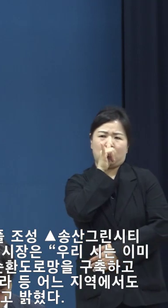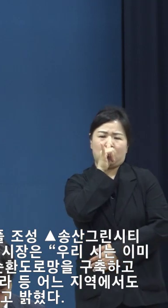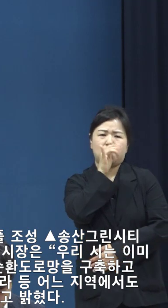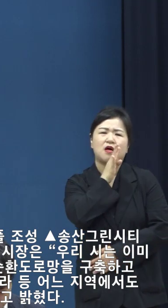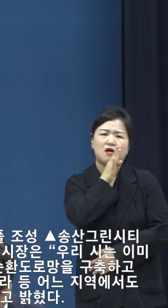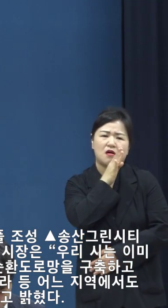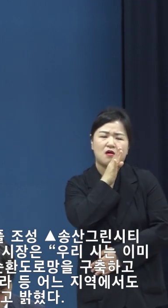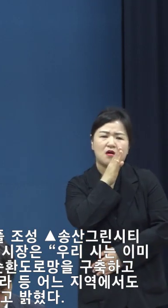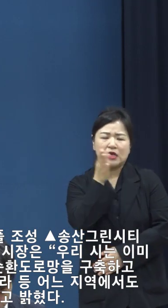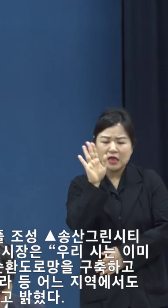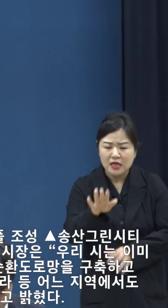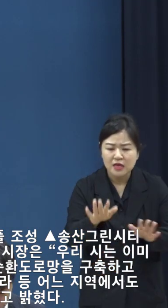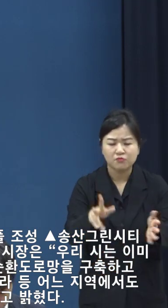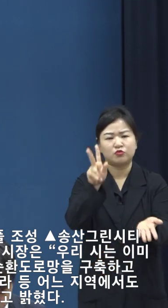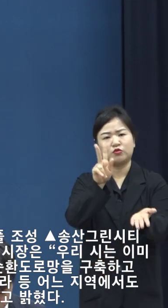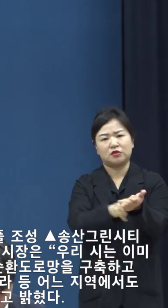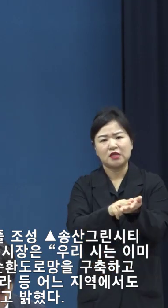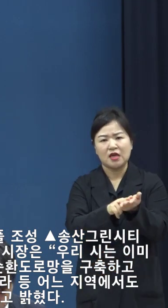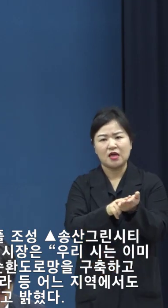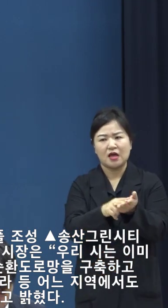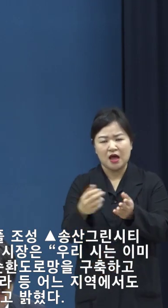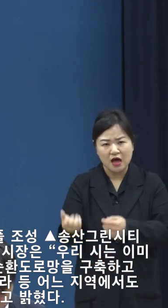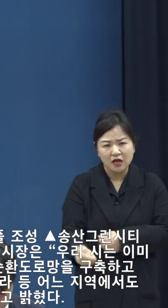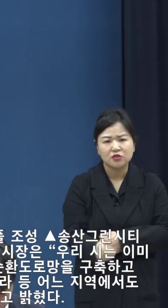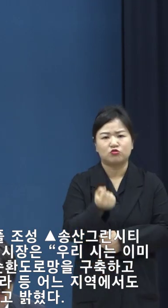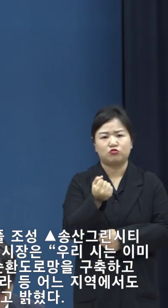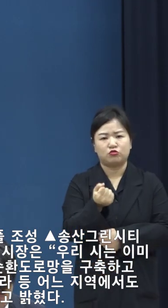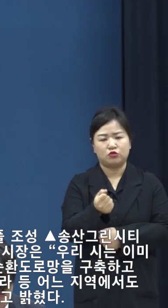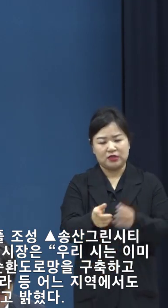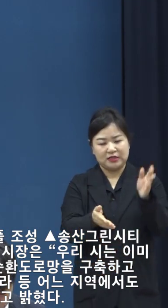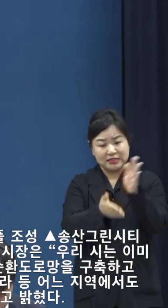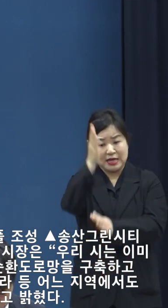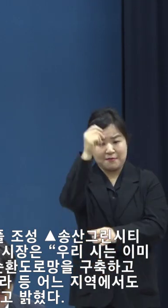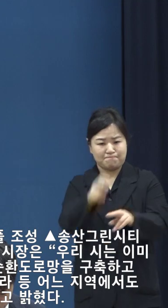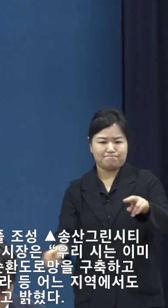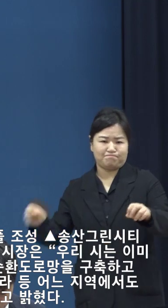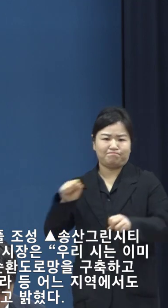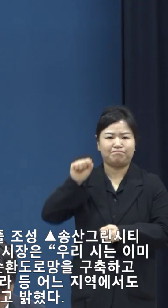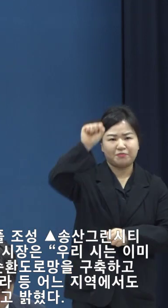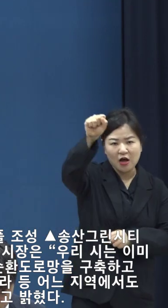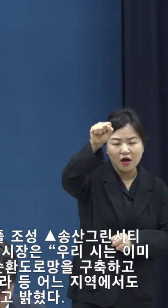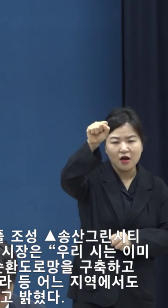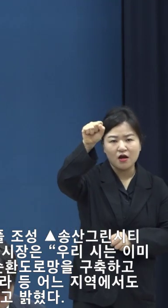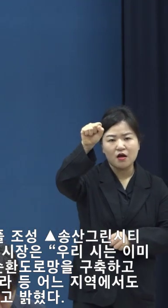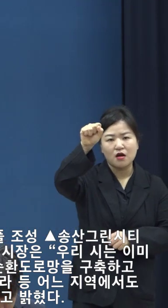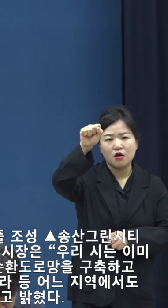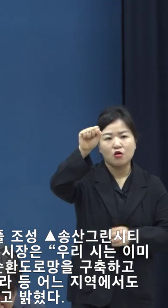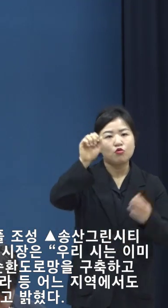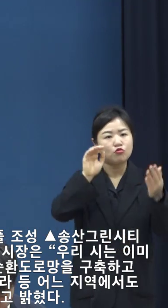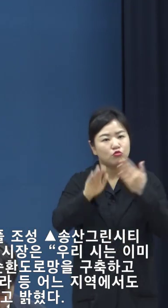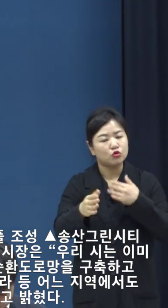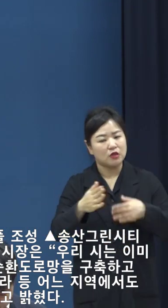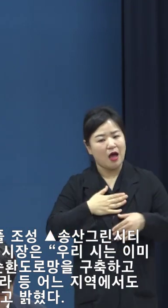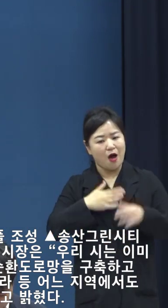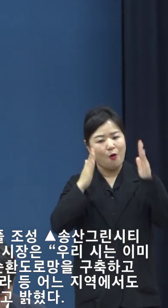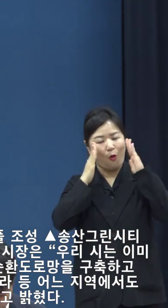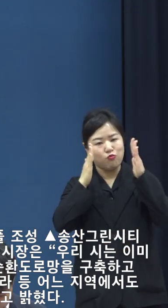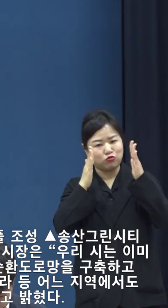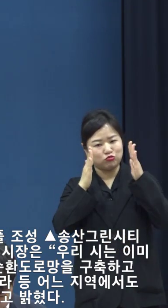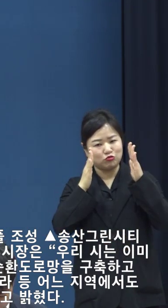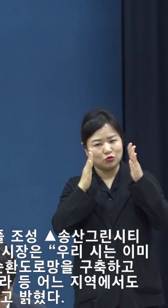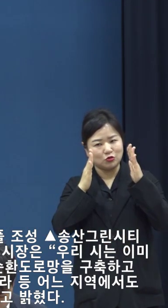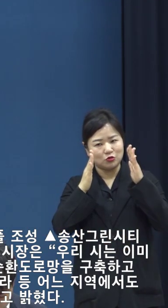이러한 근본적인 문제는 알고 시장을 출마했죠. 시장을 했기 때문에 저는 학습하는 기회를 줄일